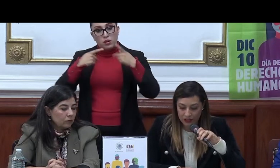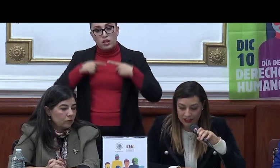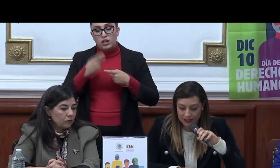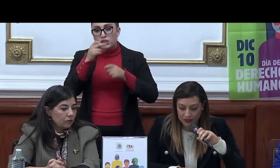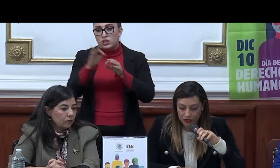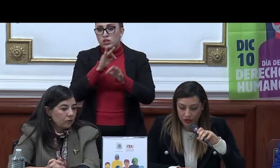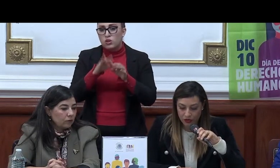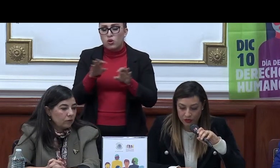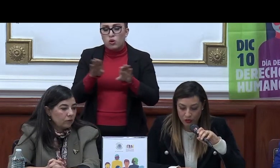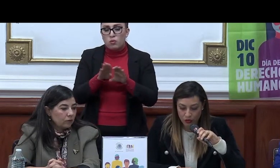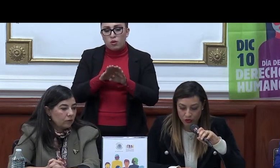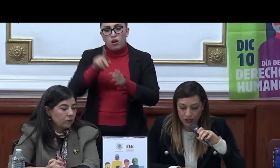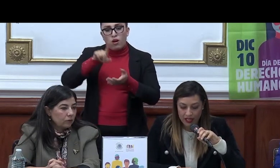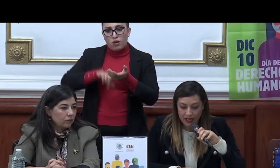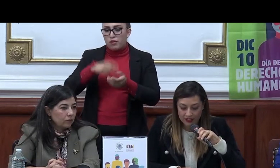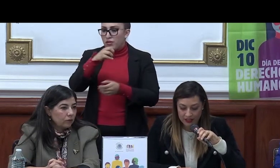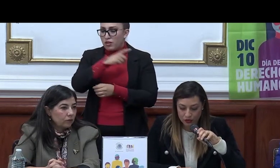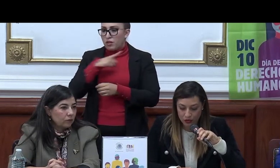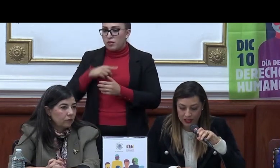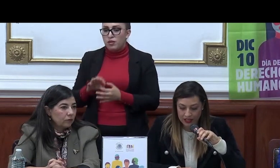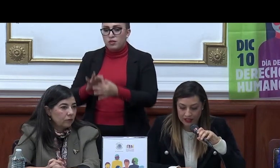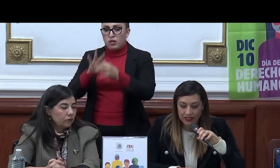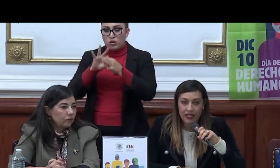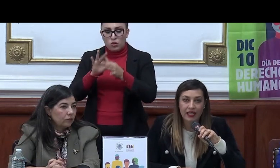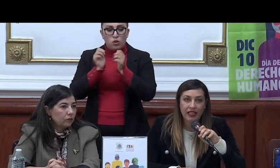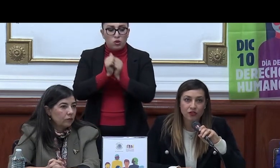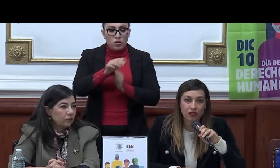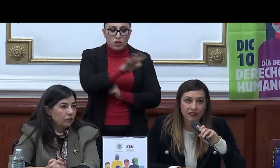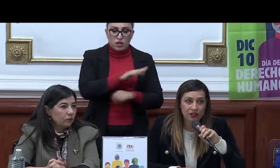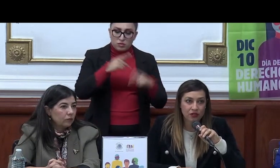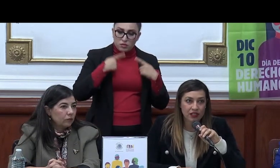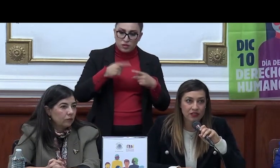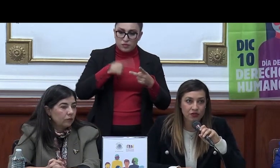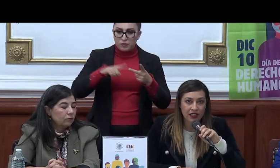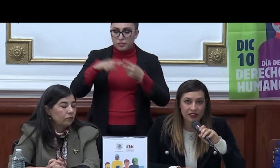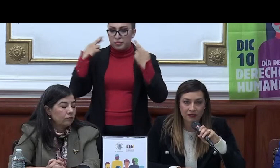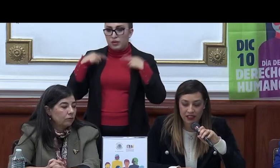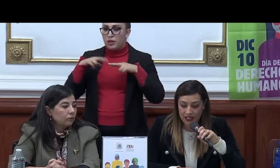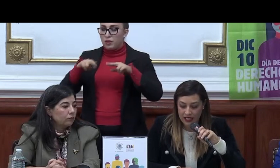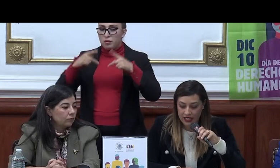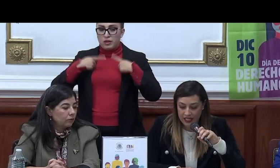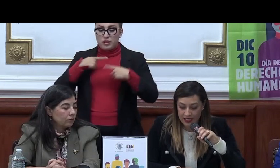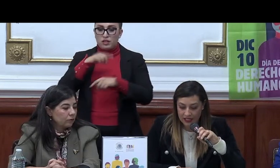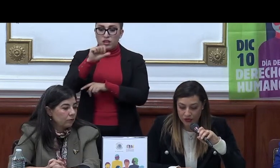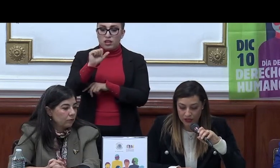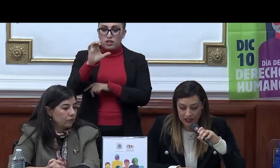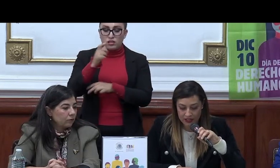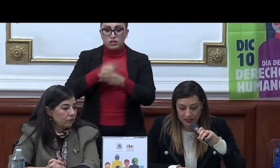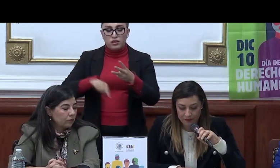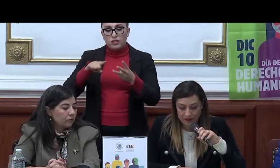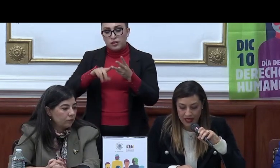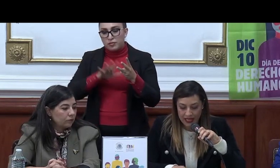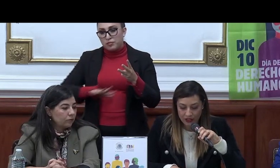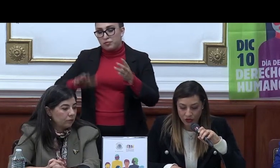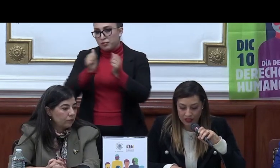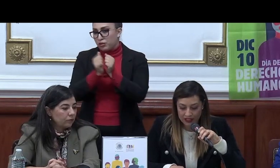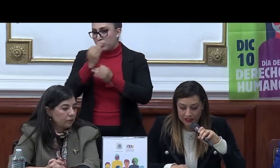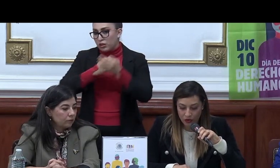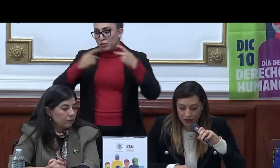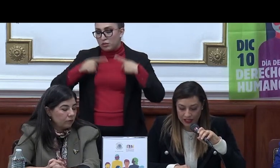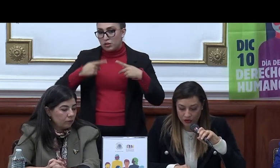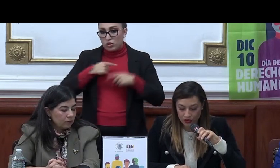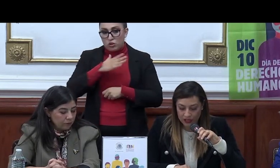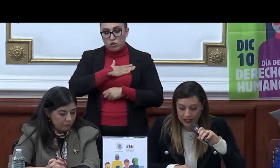el fortalecimiento de los vínculos entre las autoridades, las organizaciones de la sociedad civil y la ciudadanía. En nombre